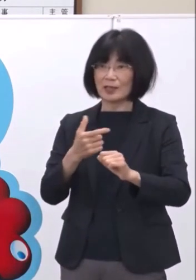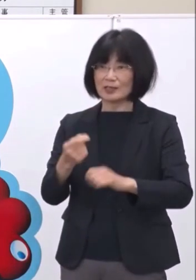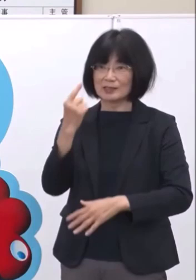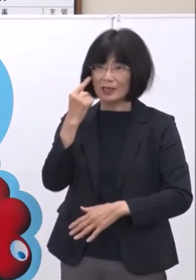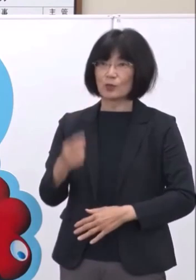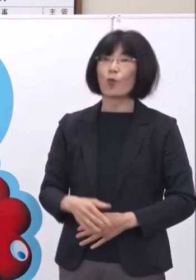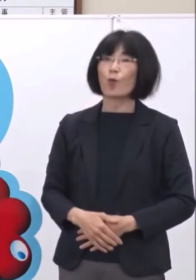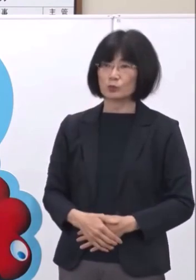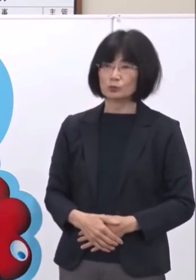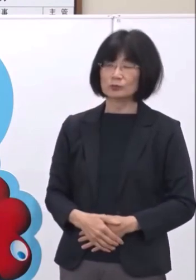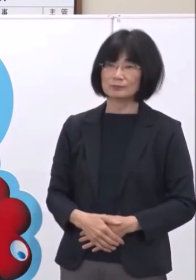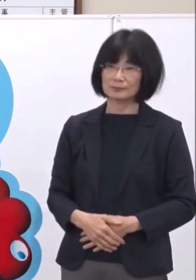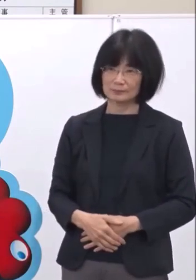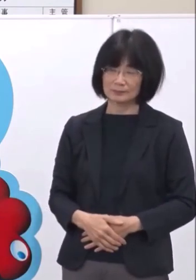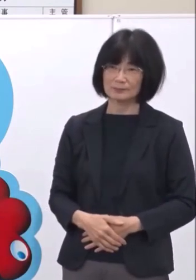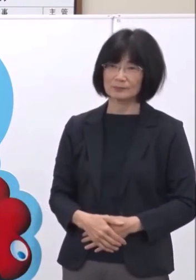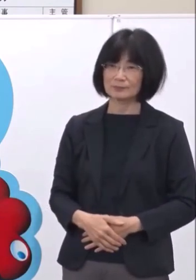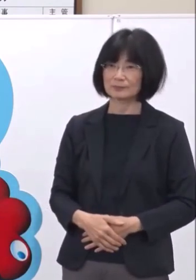思います。